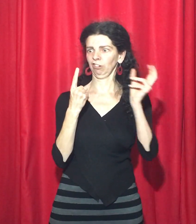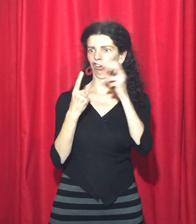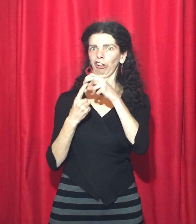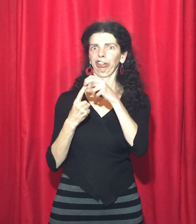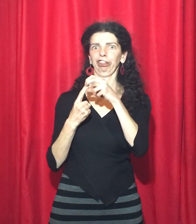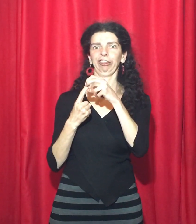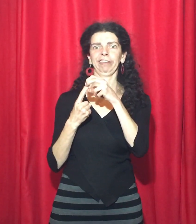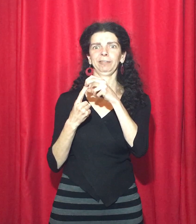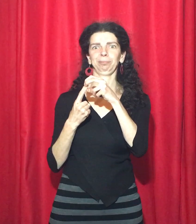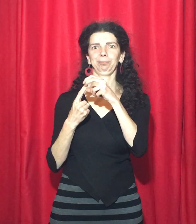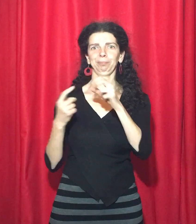crotte de nez.